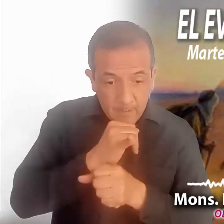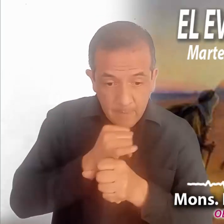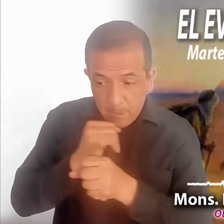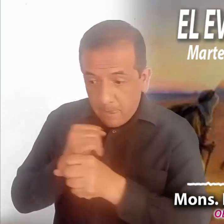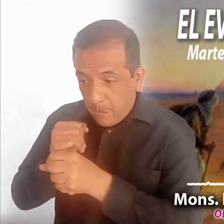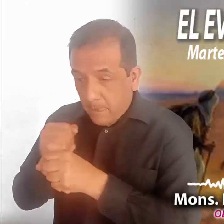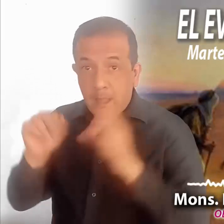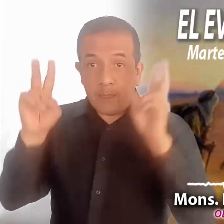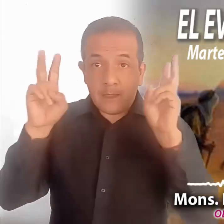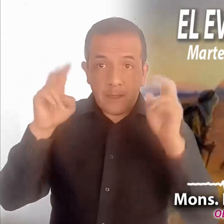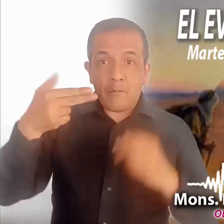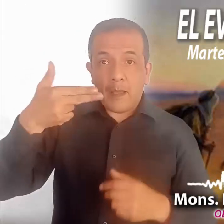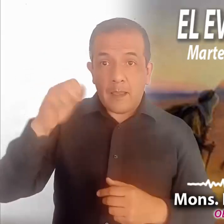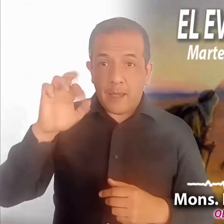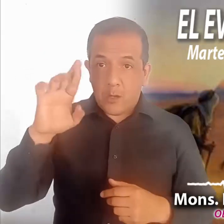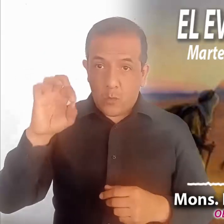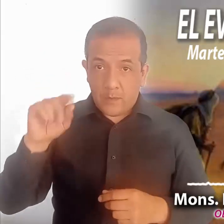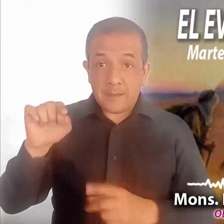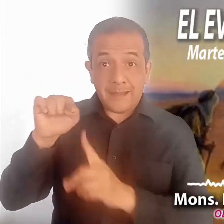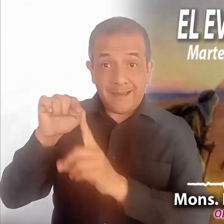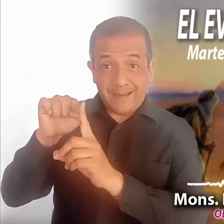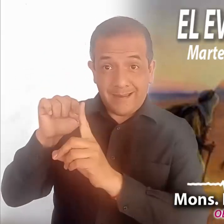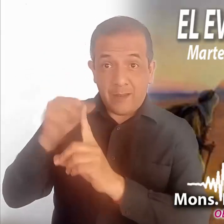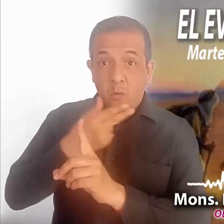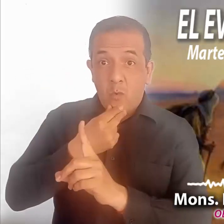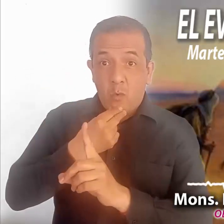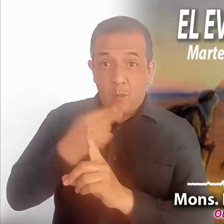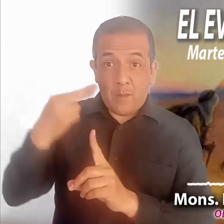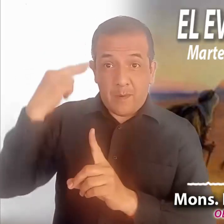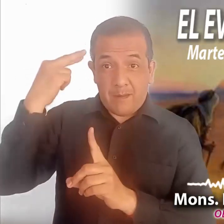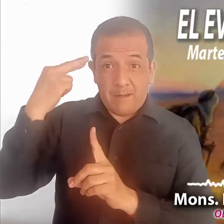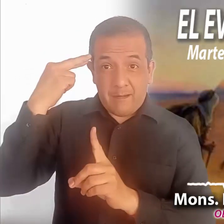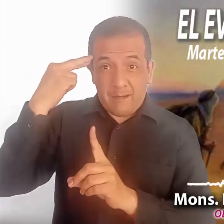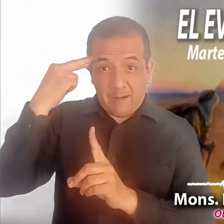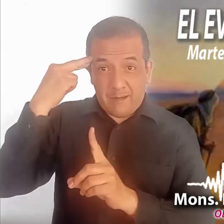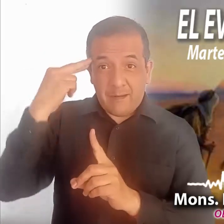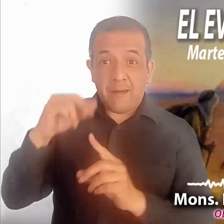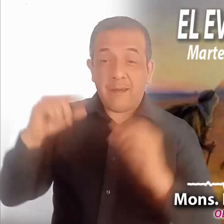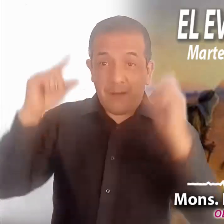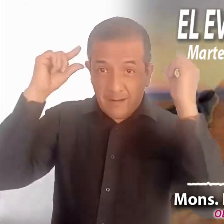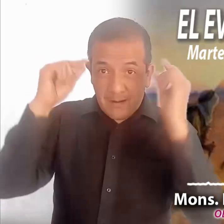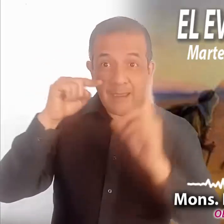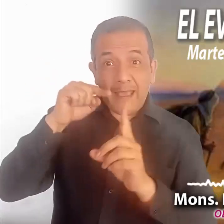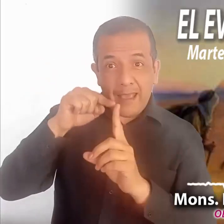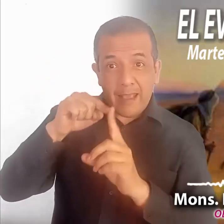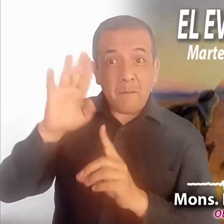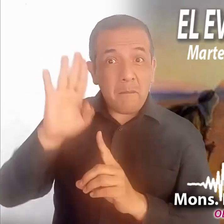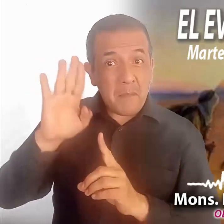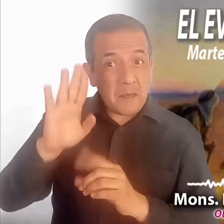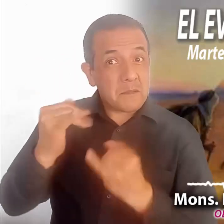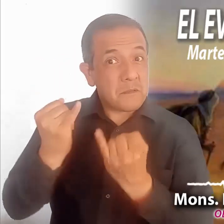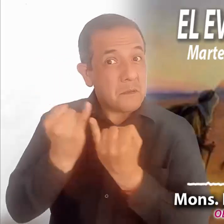Herodes, encontramos que en su vida hizo barbaridades muy parecidas, mandando matar a sus